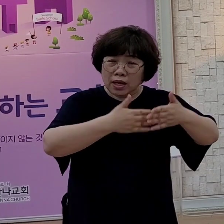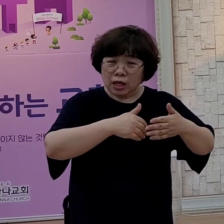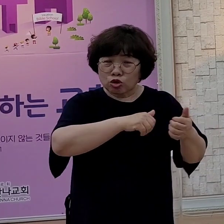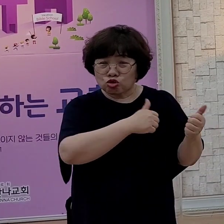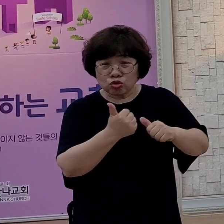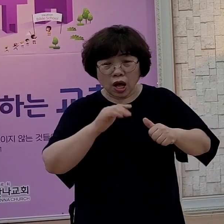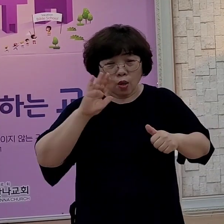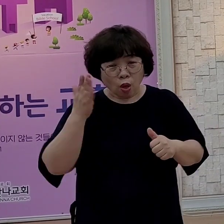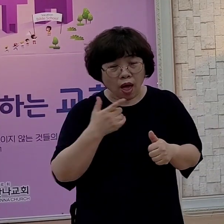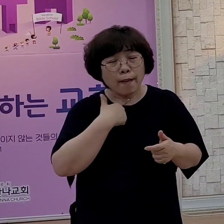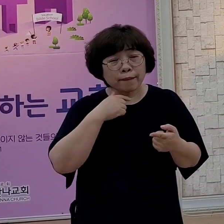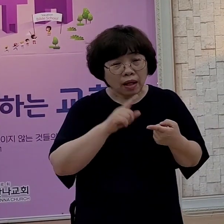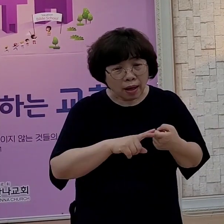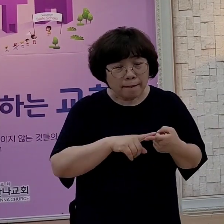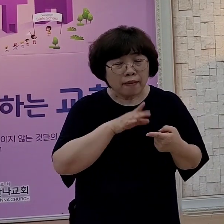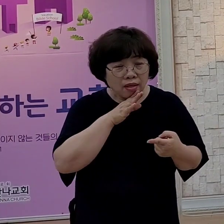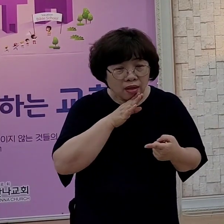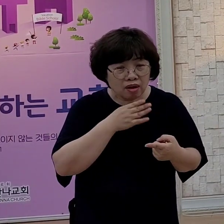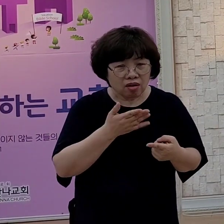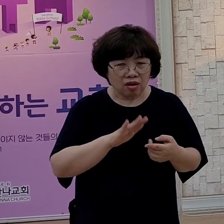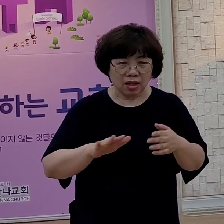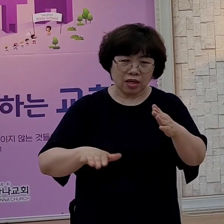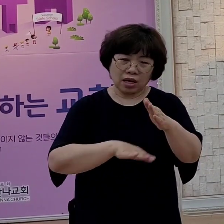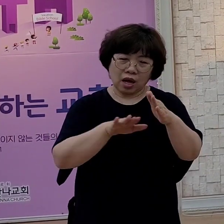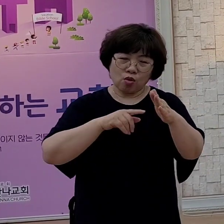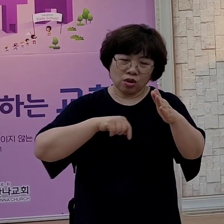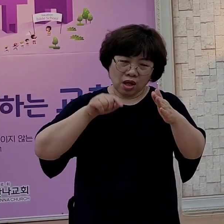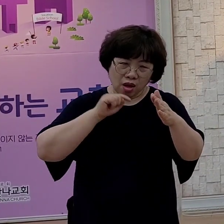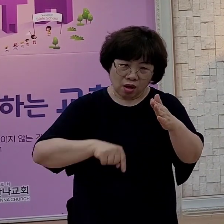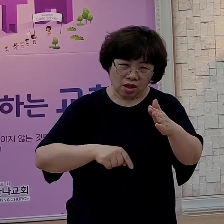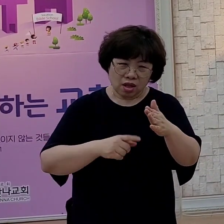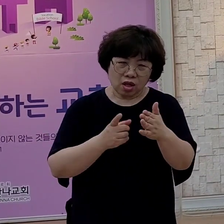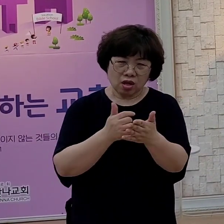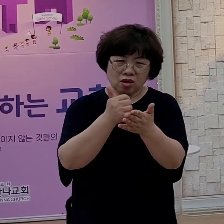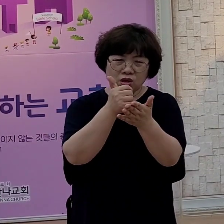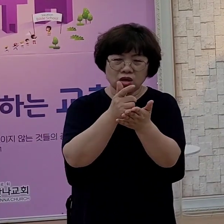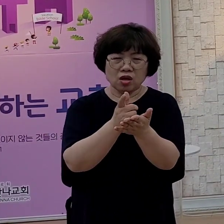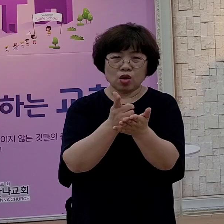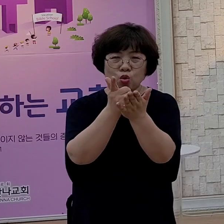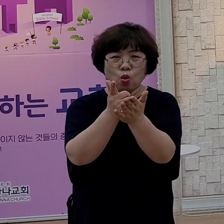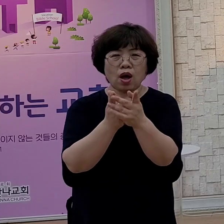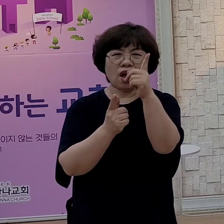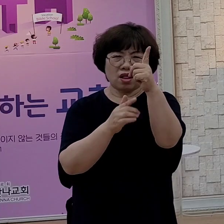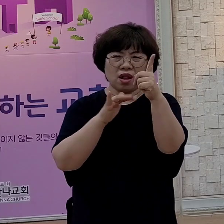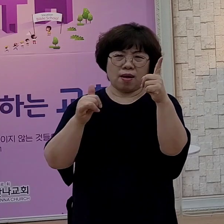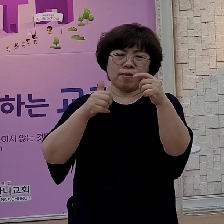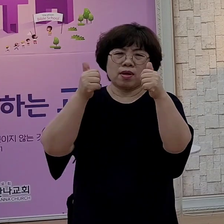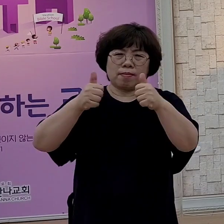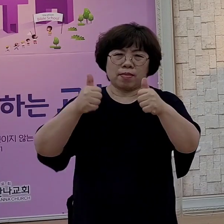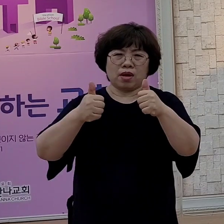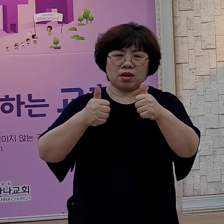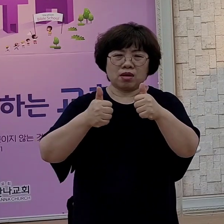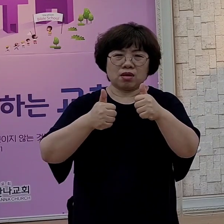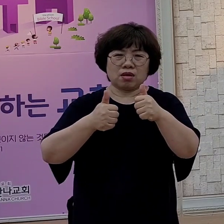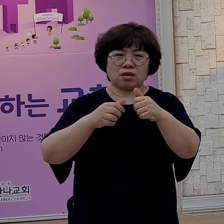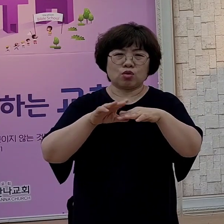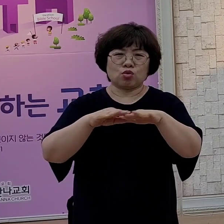마땅한데 그 가운데서 하나님은 심판하고 싶지 않는 한 사람. 노아가 있었다라는